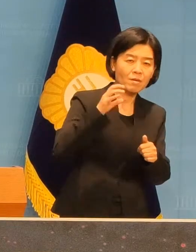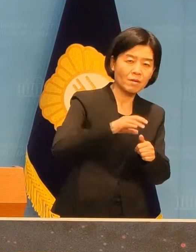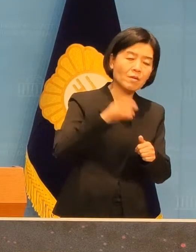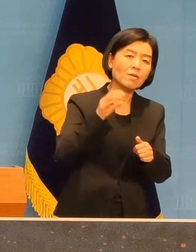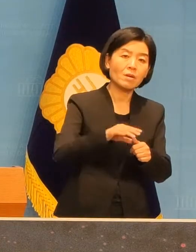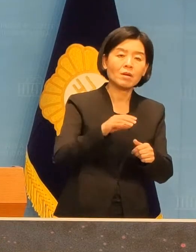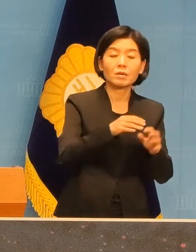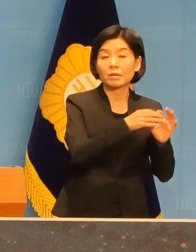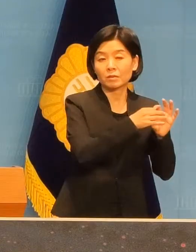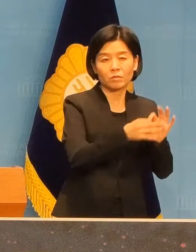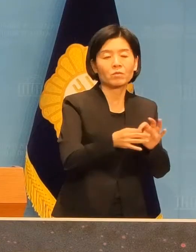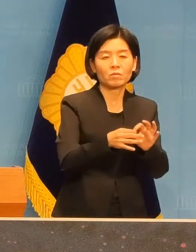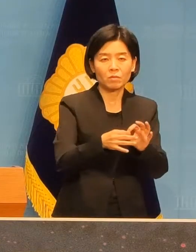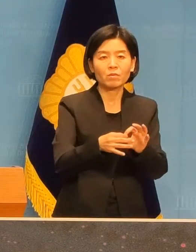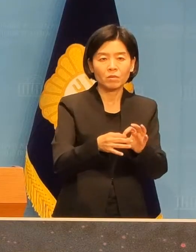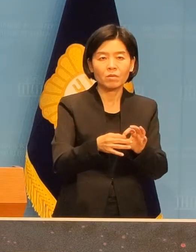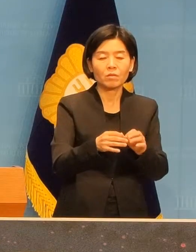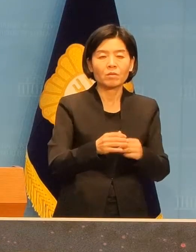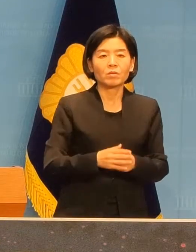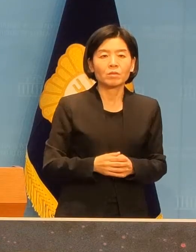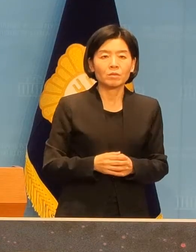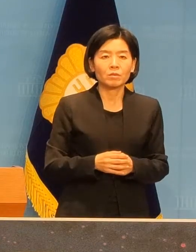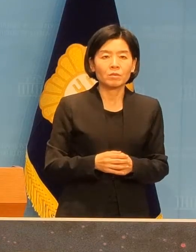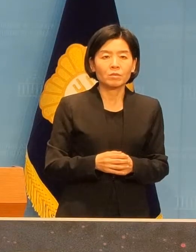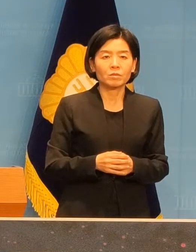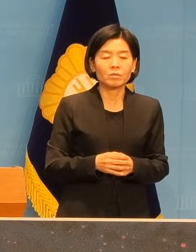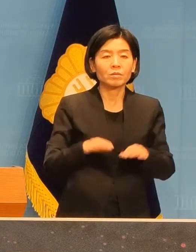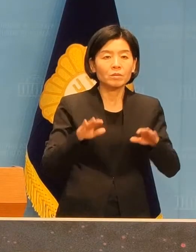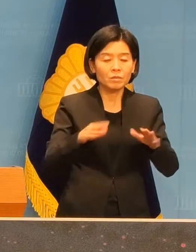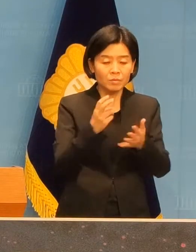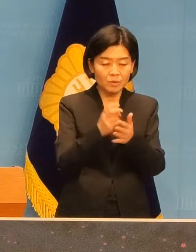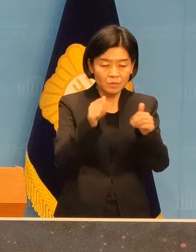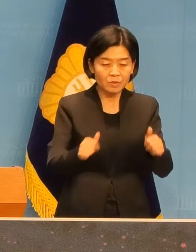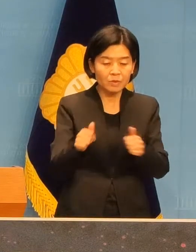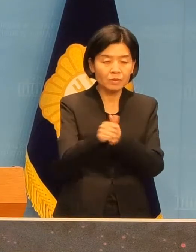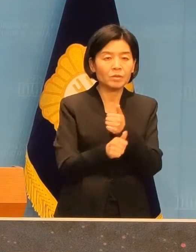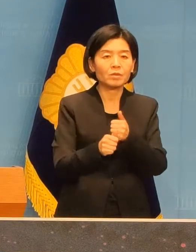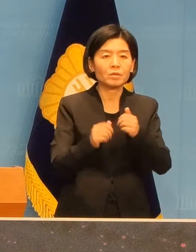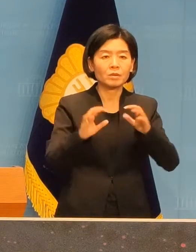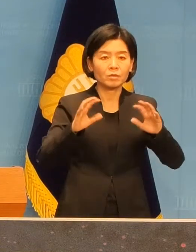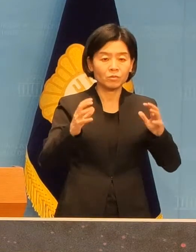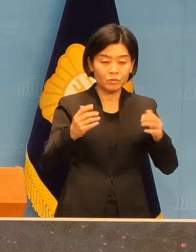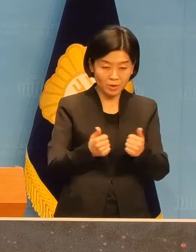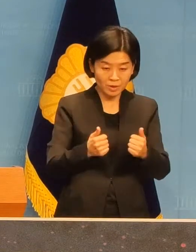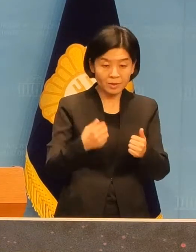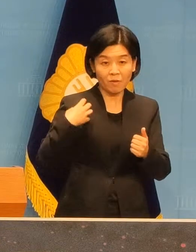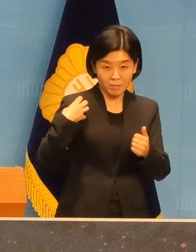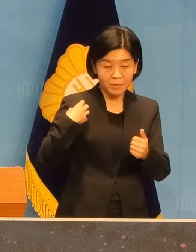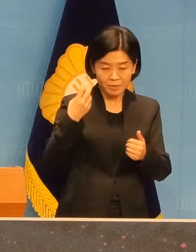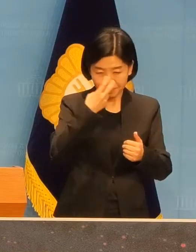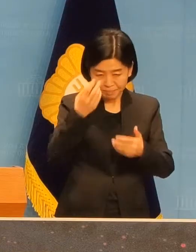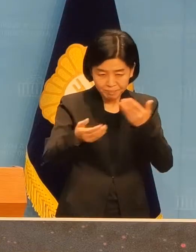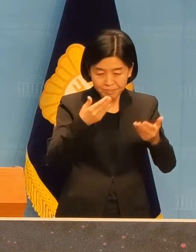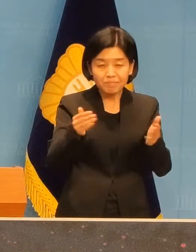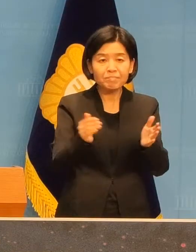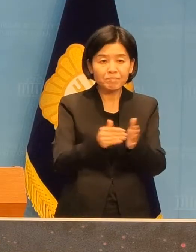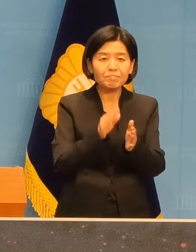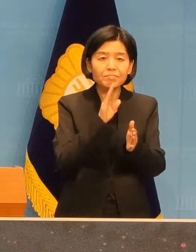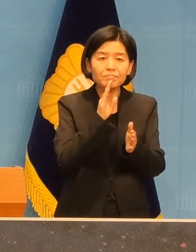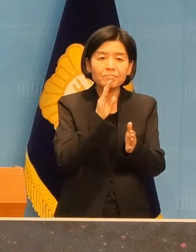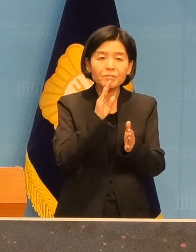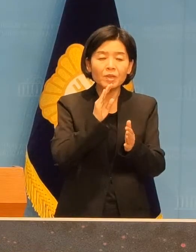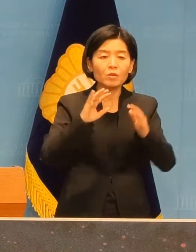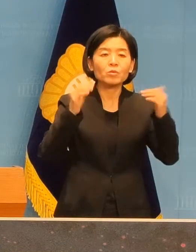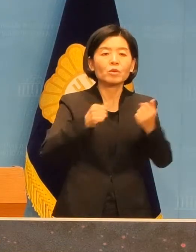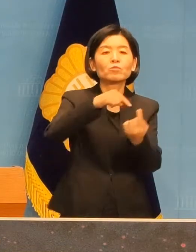점을 말씀드립니다. 이번 법사위 국정감사는 마무리되었지만 아직 운영위와 정보위